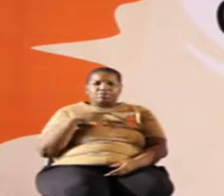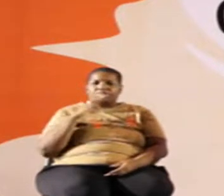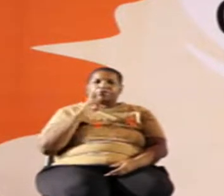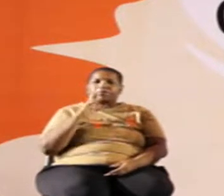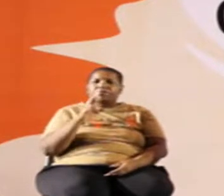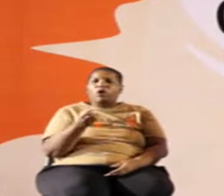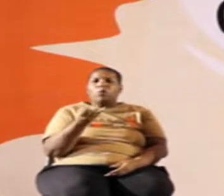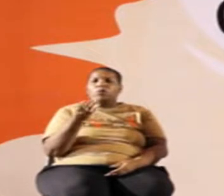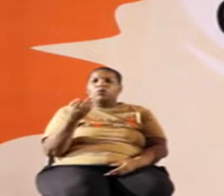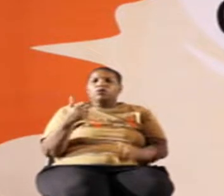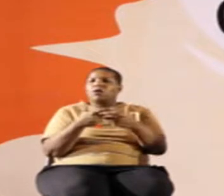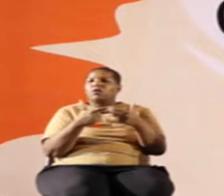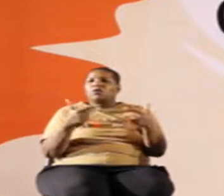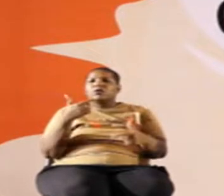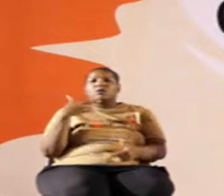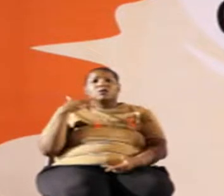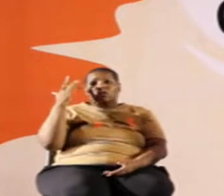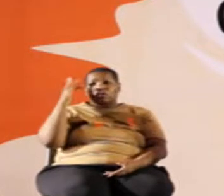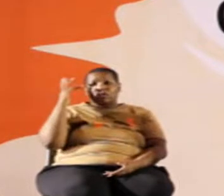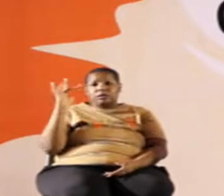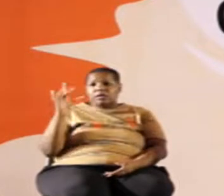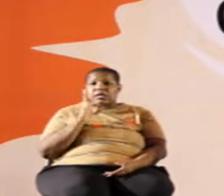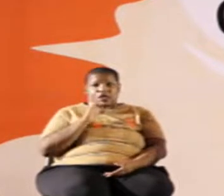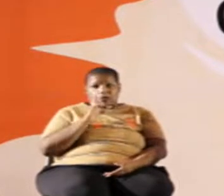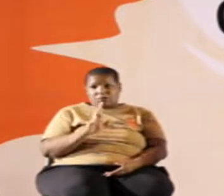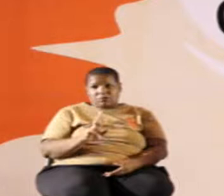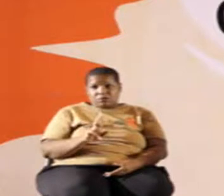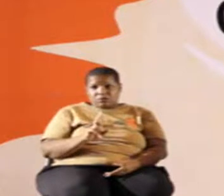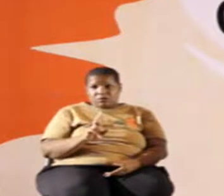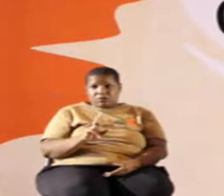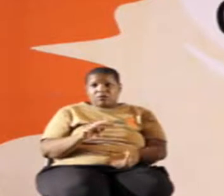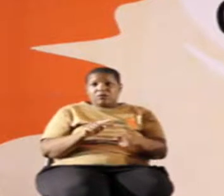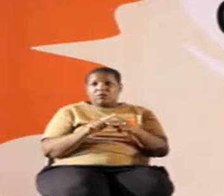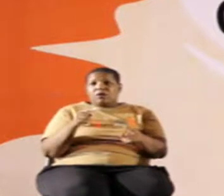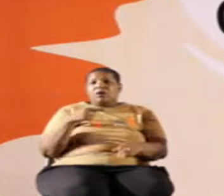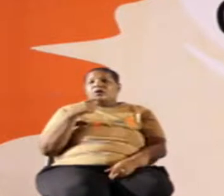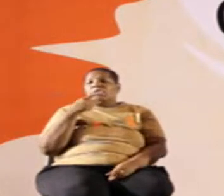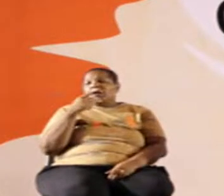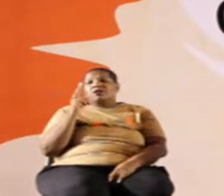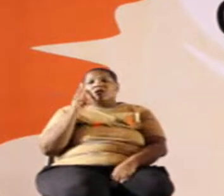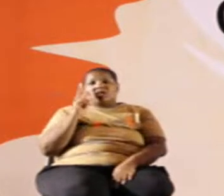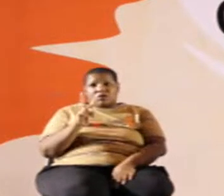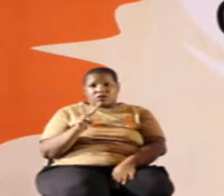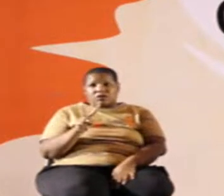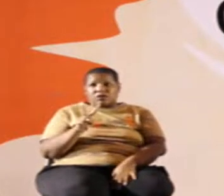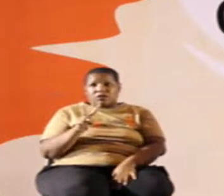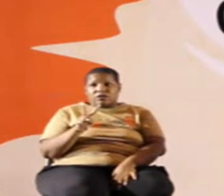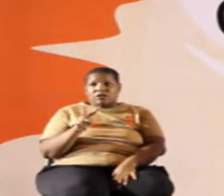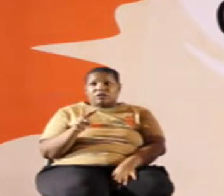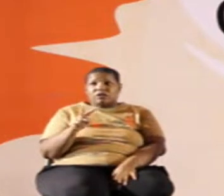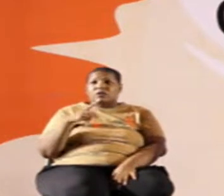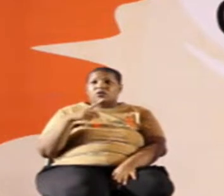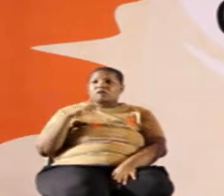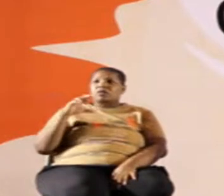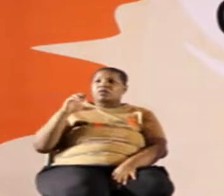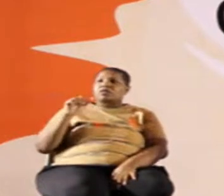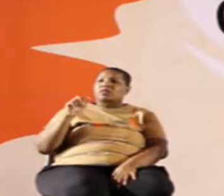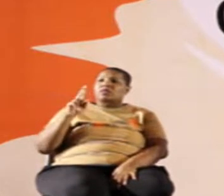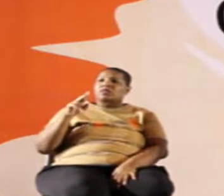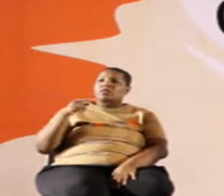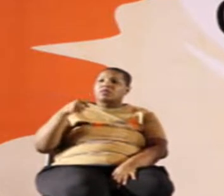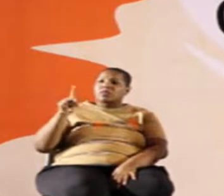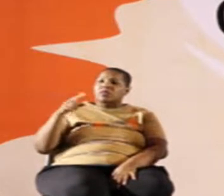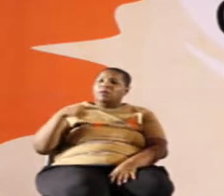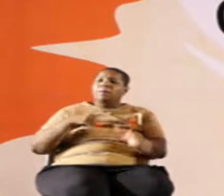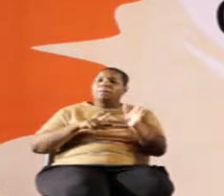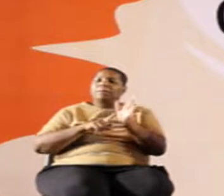Tem muita coisa que eu não sei. Mas, veja, Quando o André pergunta como passar